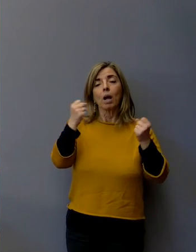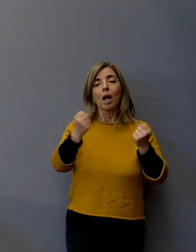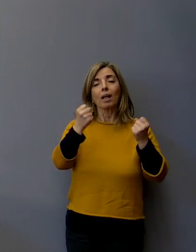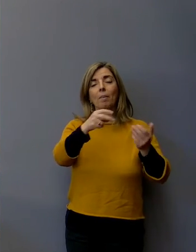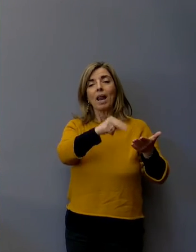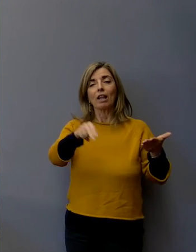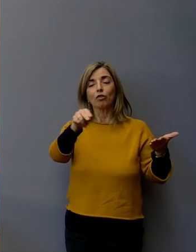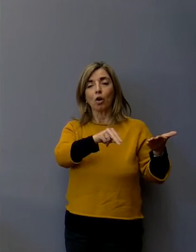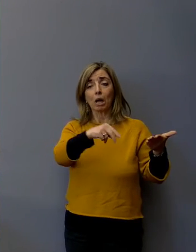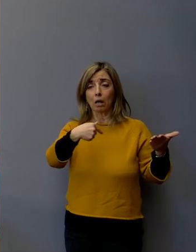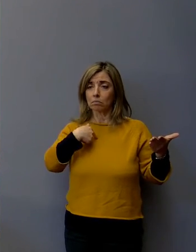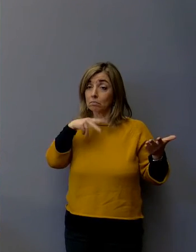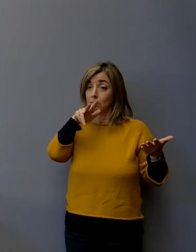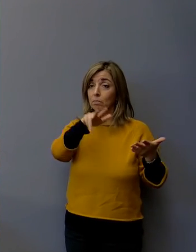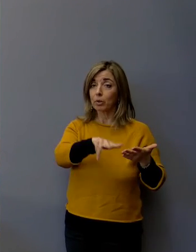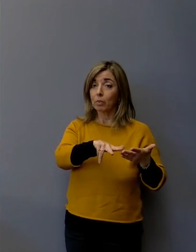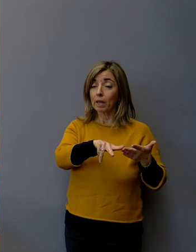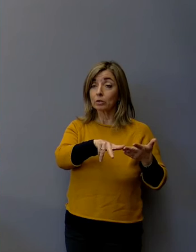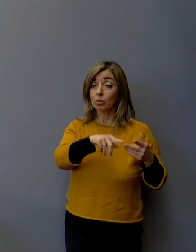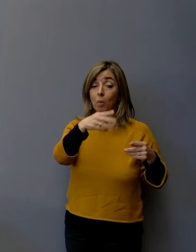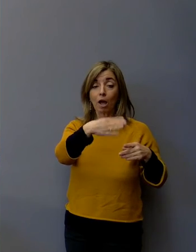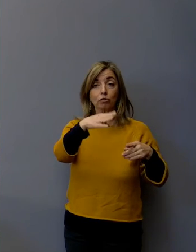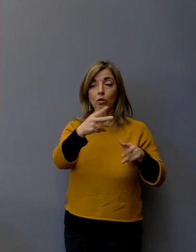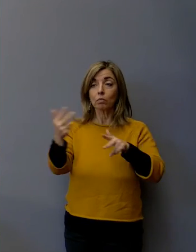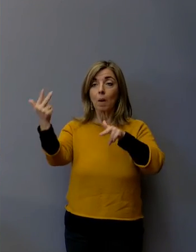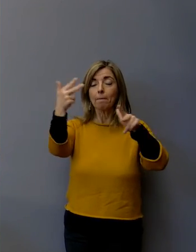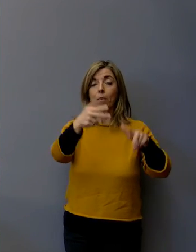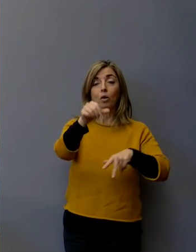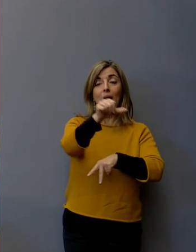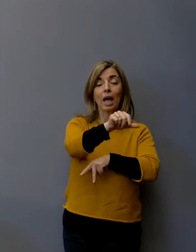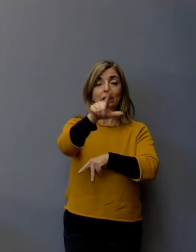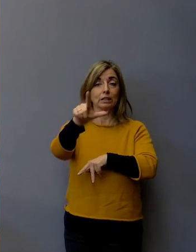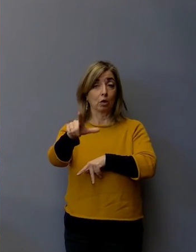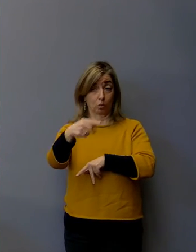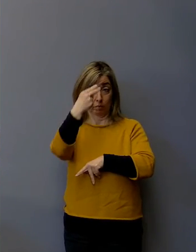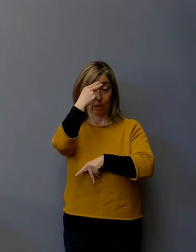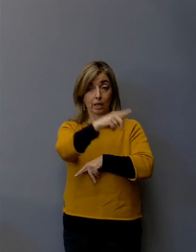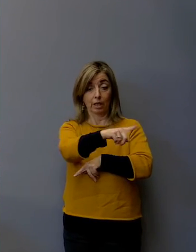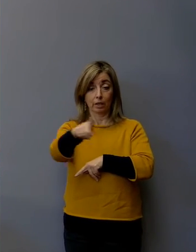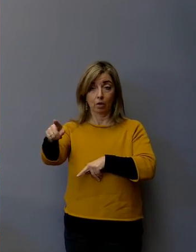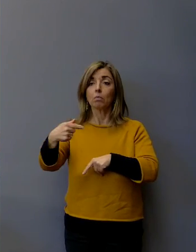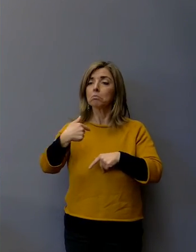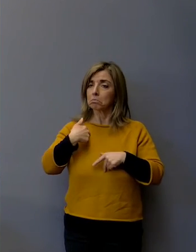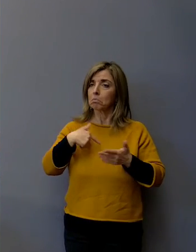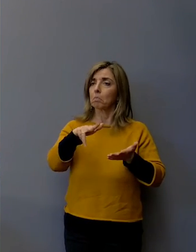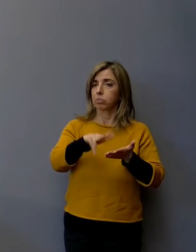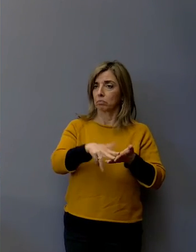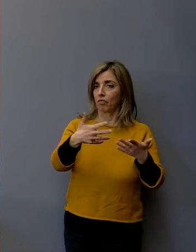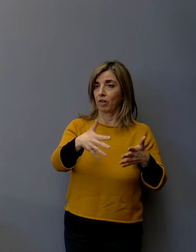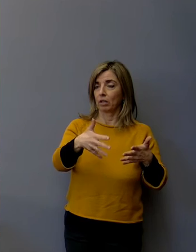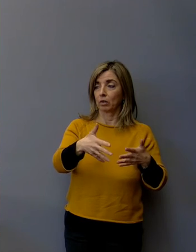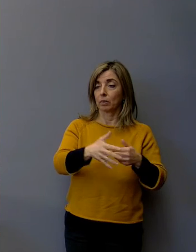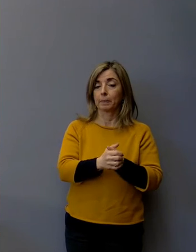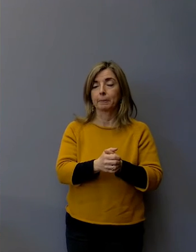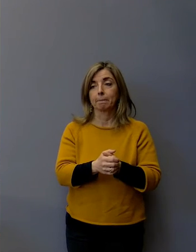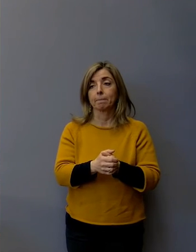ricordare tutti che abbiamo portato esselunga a genova e come tante altre cose abbiamo mantenuto la promessa c'è poi